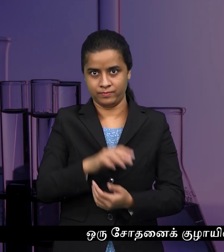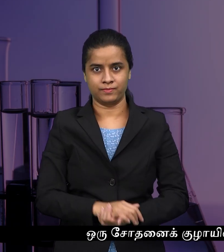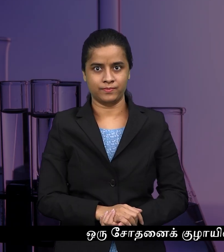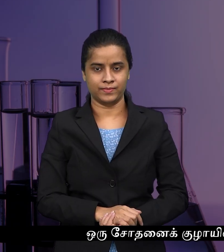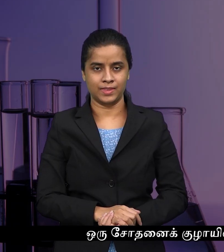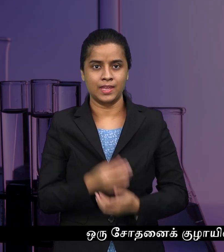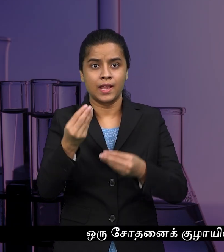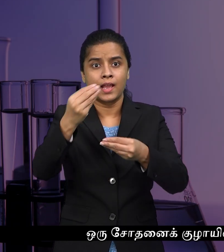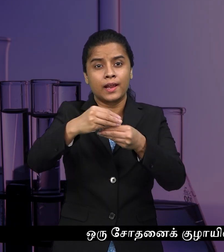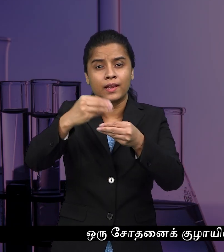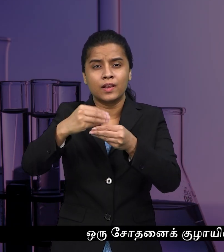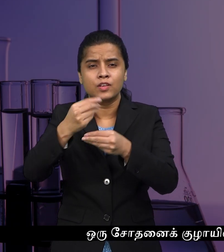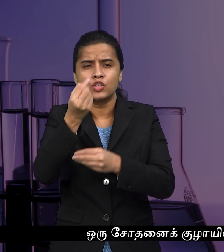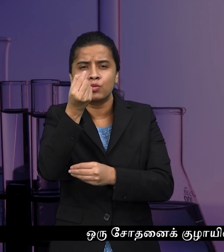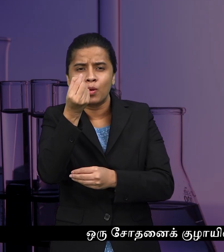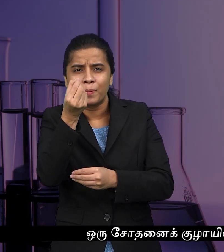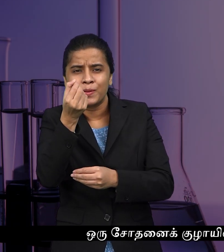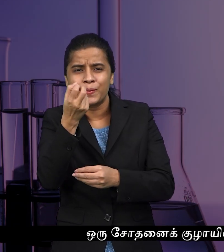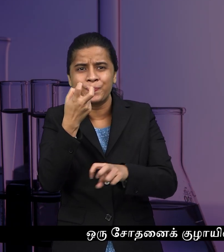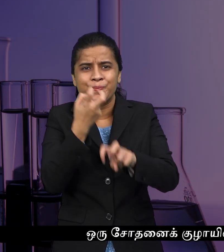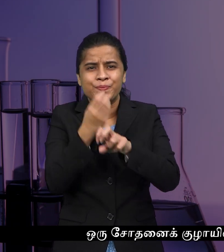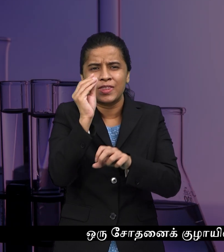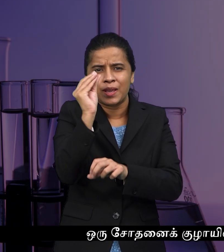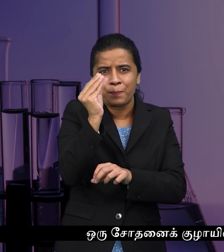ஒரு சோதனை குழாயில் சில பளிங்குக்கல் துண்டுகளையும்